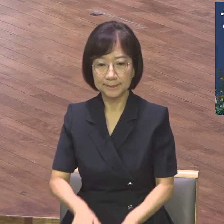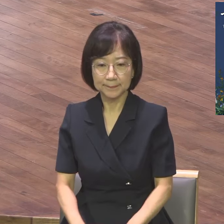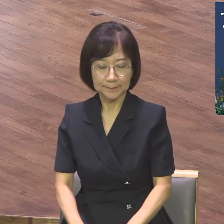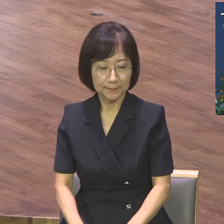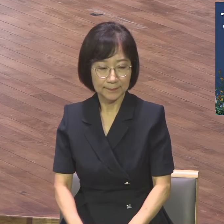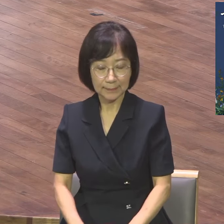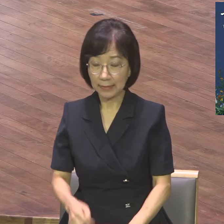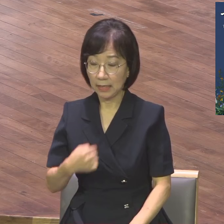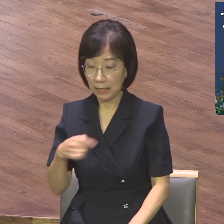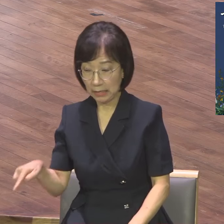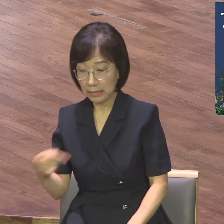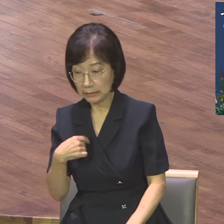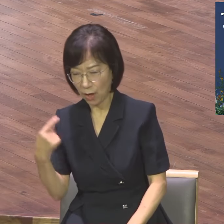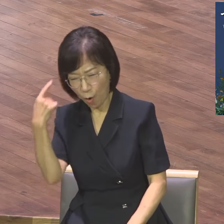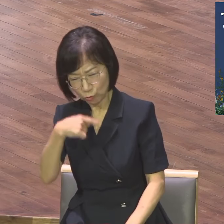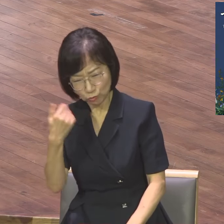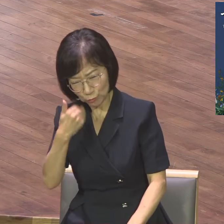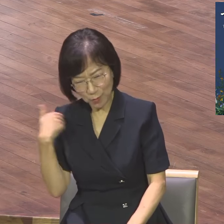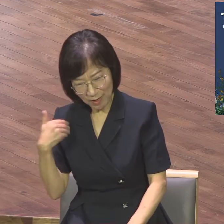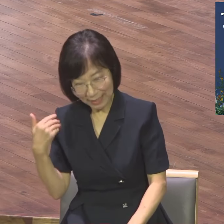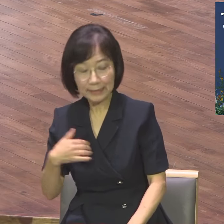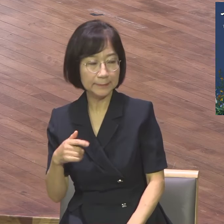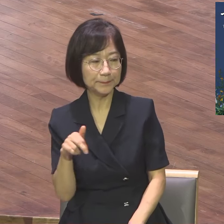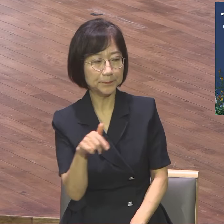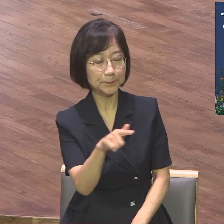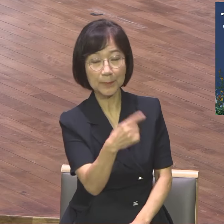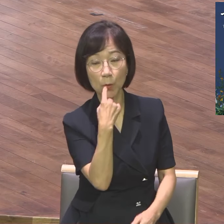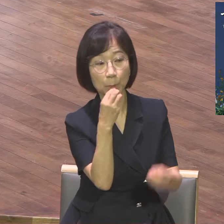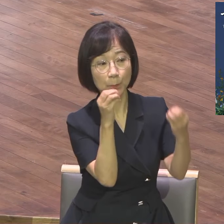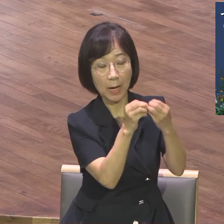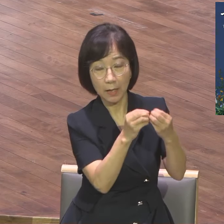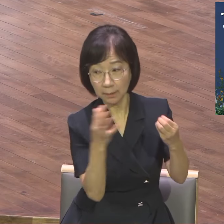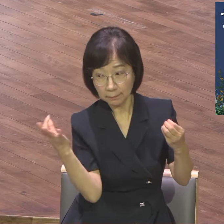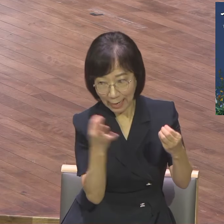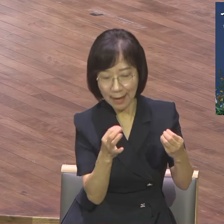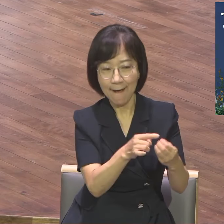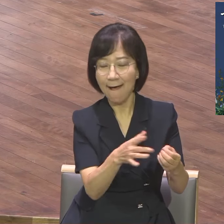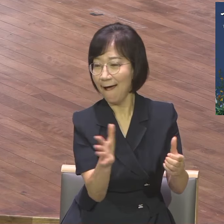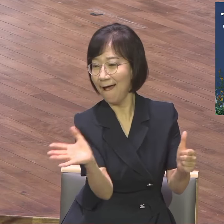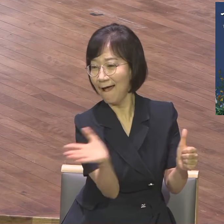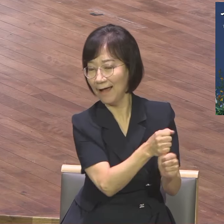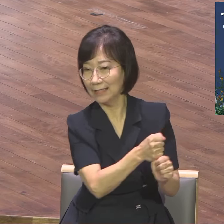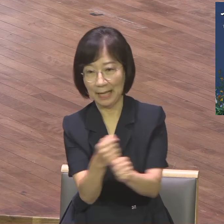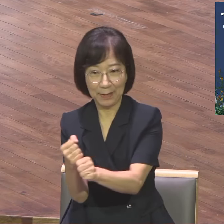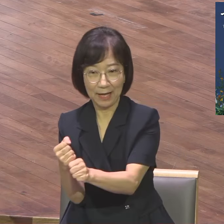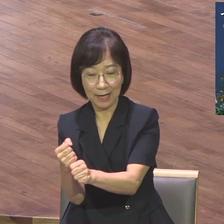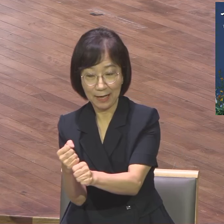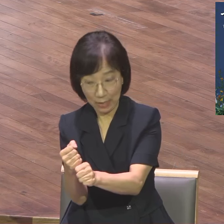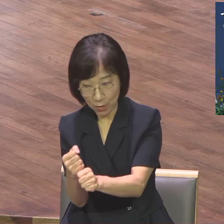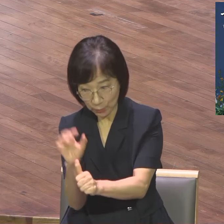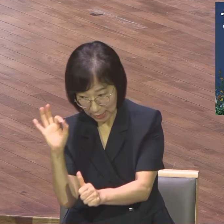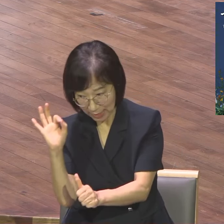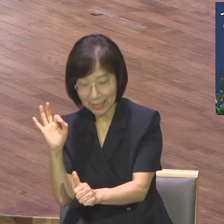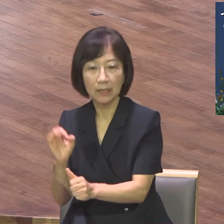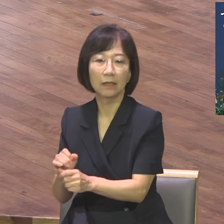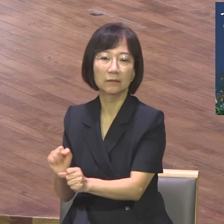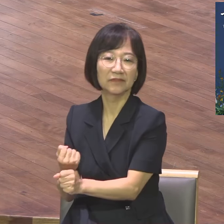자기가 입 맞추는 사람이 바로 예수니까 그를 단단히 체포를 하면